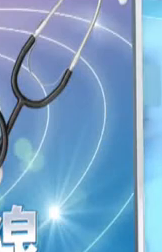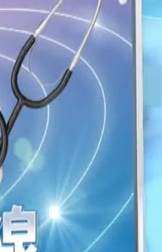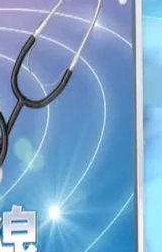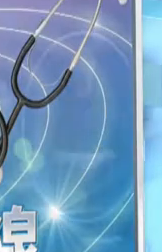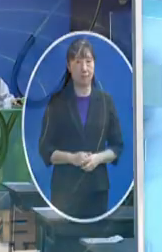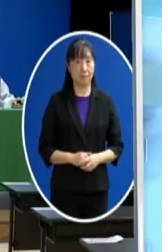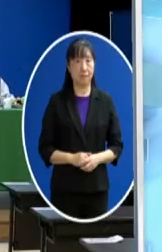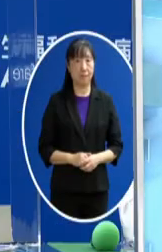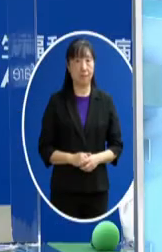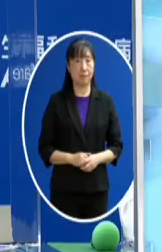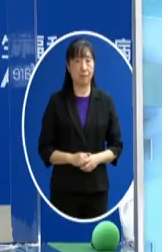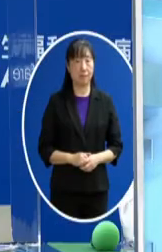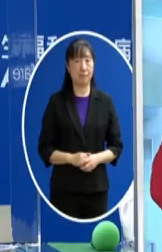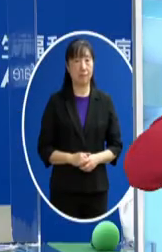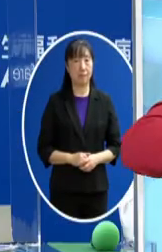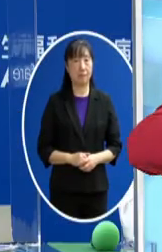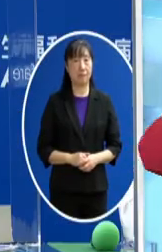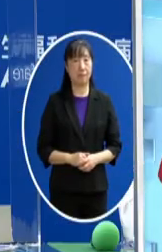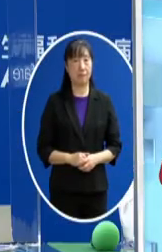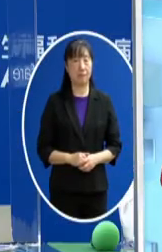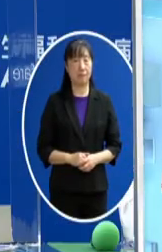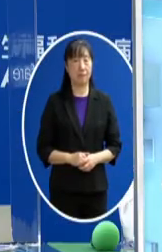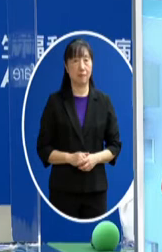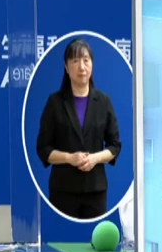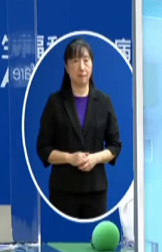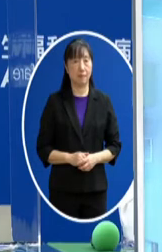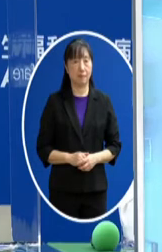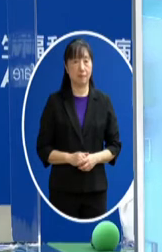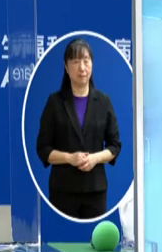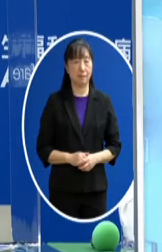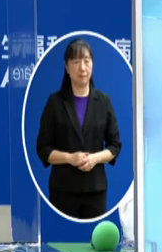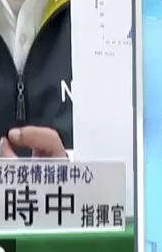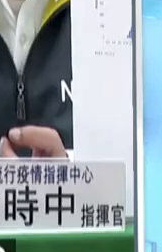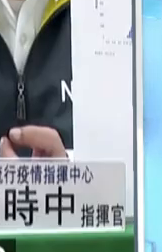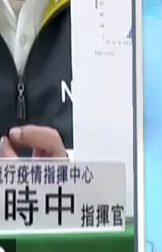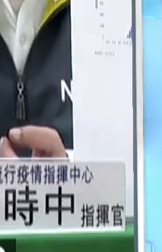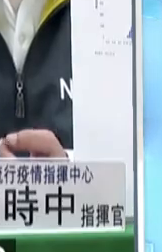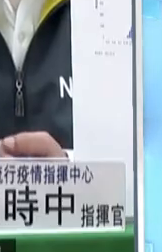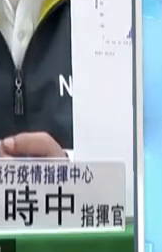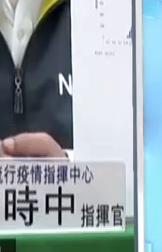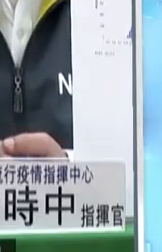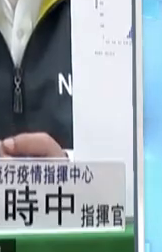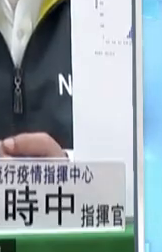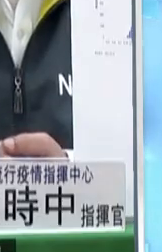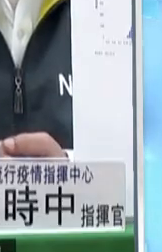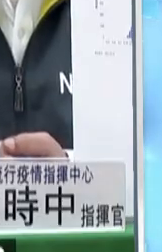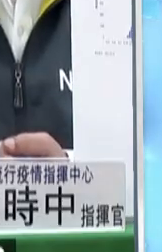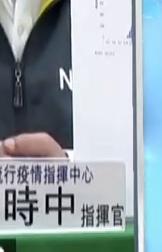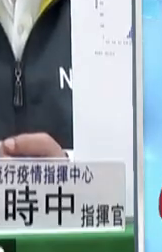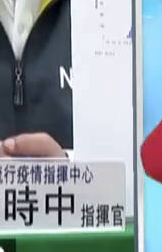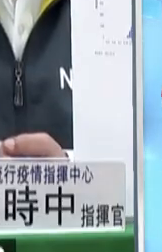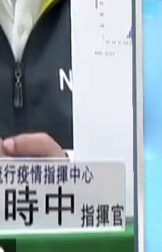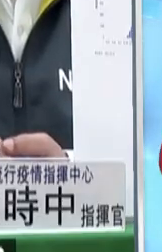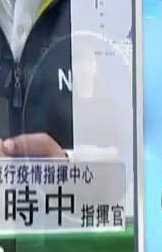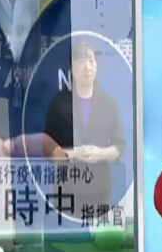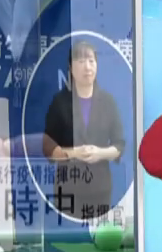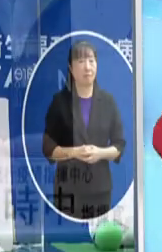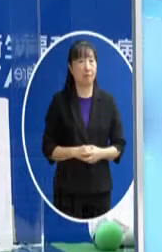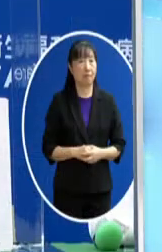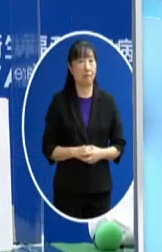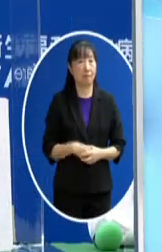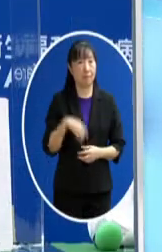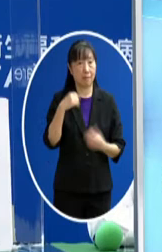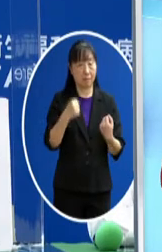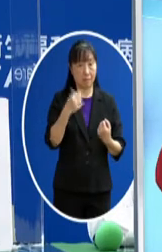国内单日新增病例连续四天是维持在两位数，昨天有60个本土病